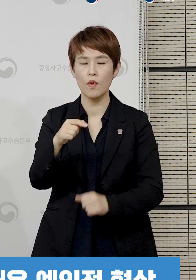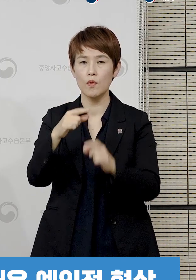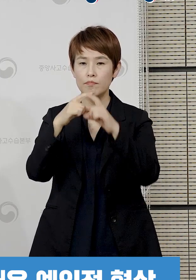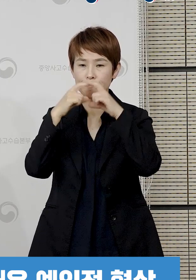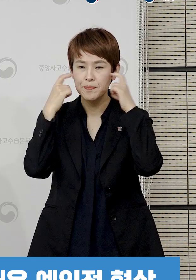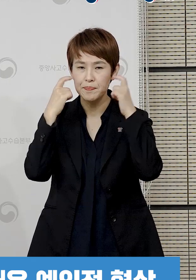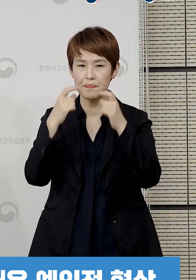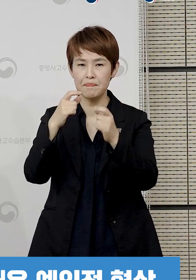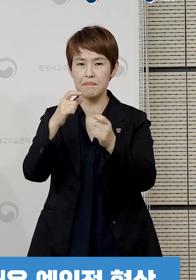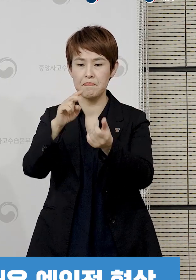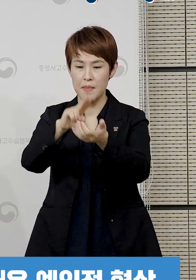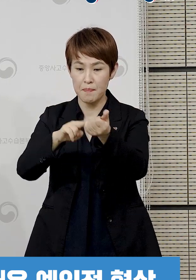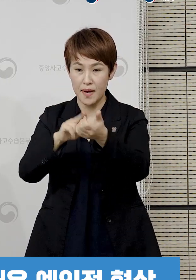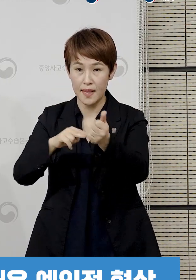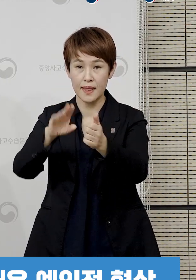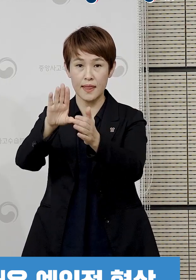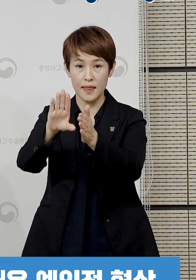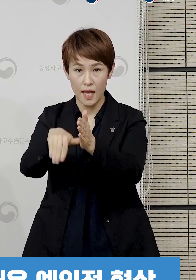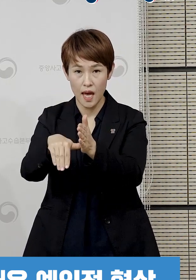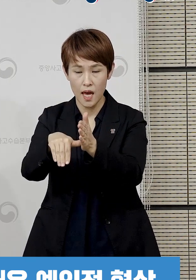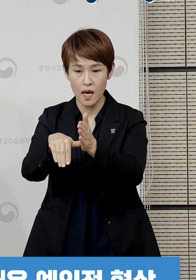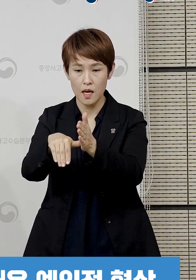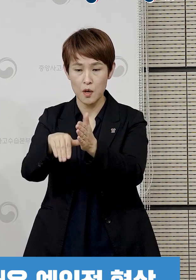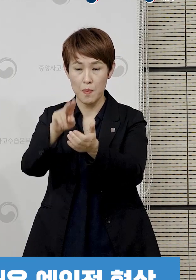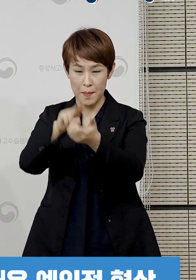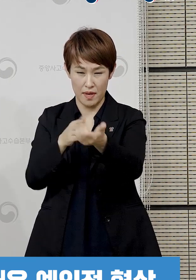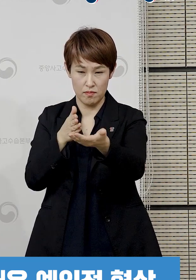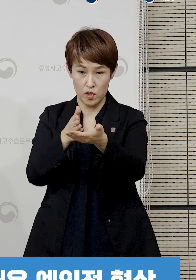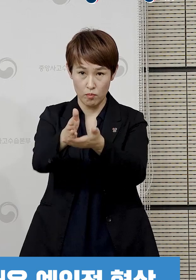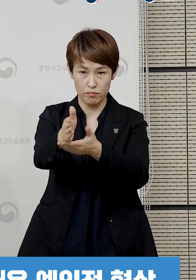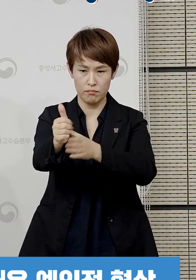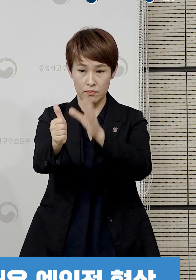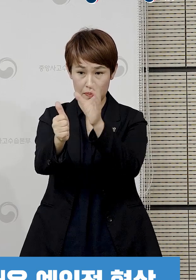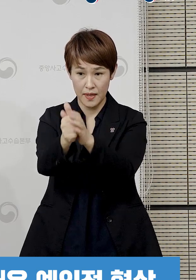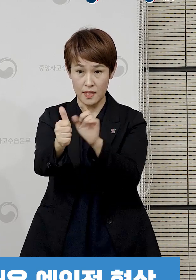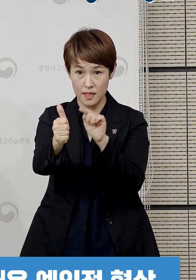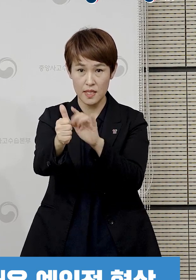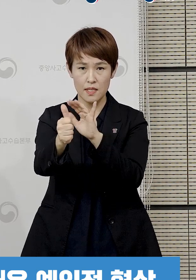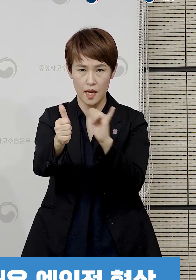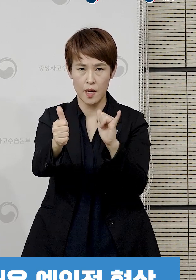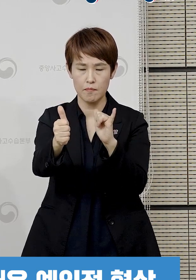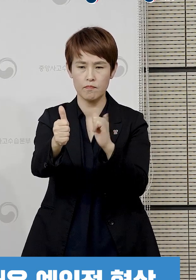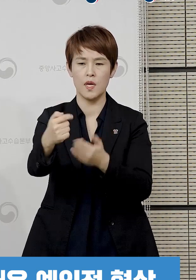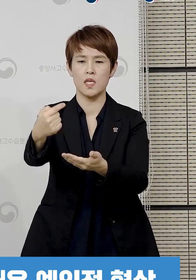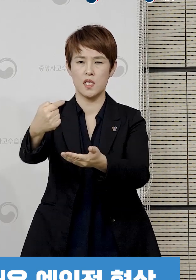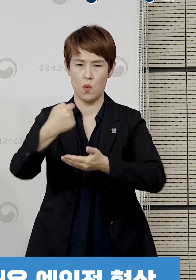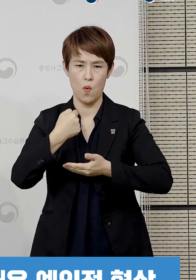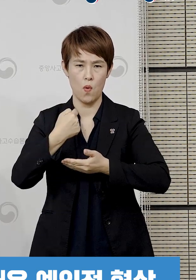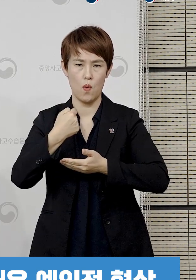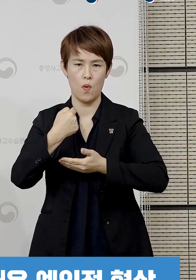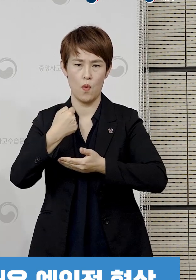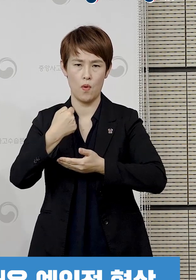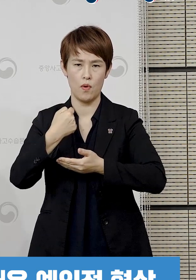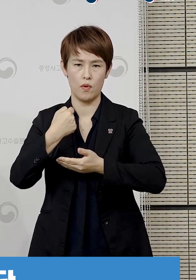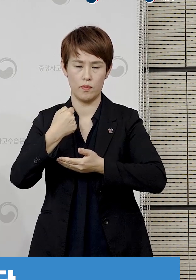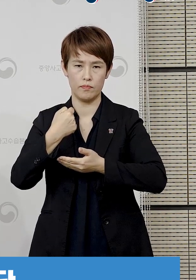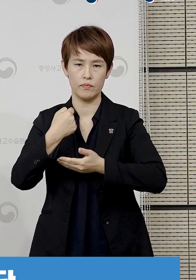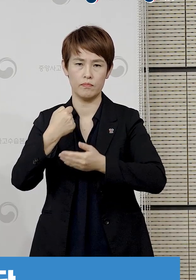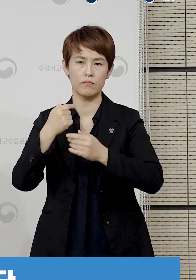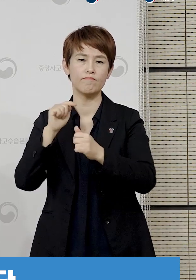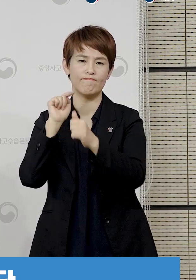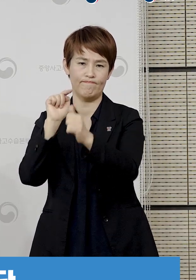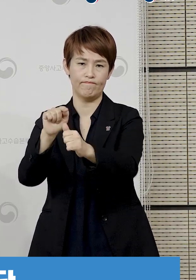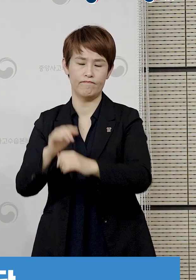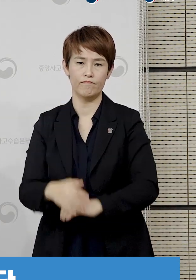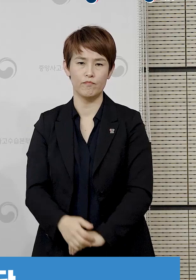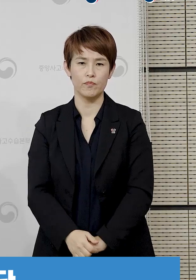단계인 도매를 담당하시는 그 분들에게도 마찬가지로 신고의 의무가 부과가 됩니다. 정부로서